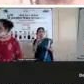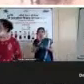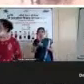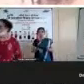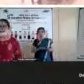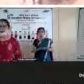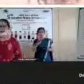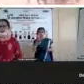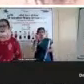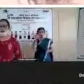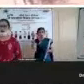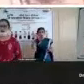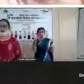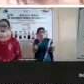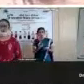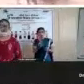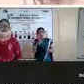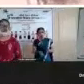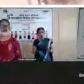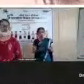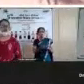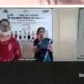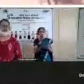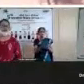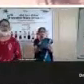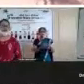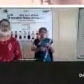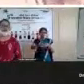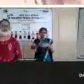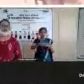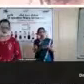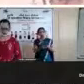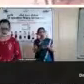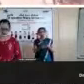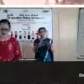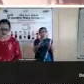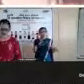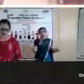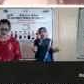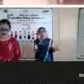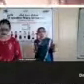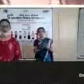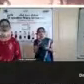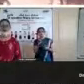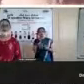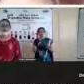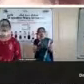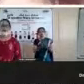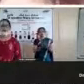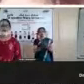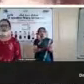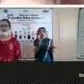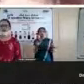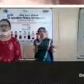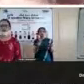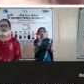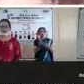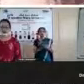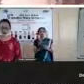है तो हम और भी इस तरीके के आयोजन जो है वो करना चाहेंगे। जो आज हम ये आयोजन कर रहे हैं, ये आयोजन न